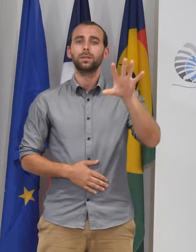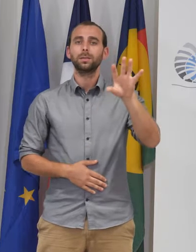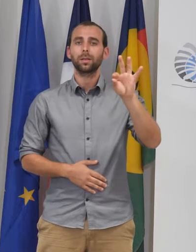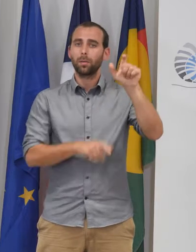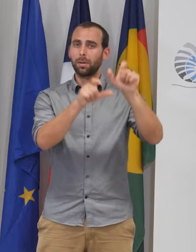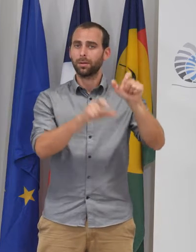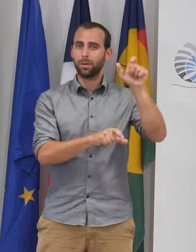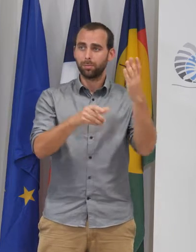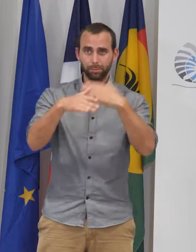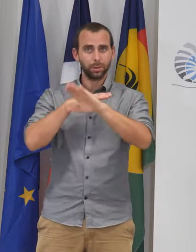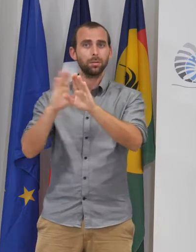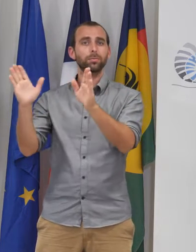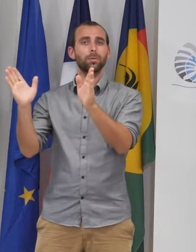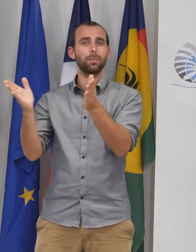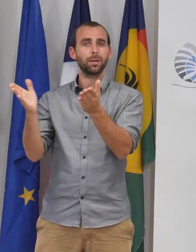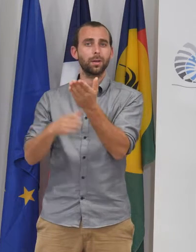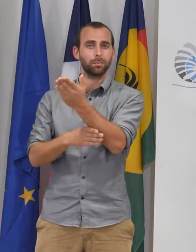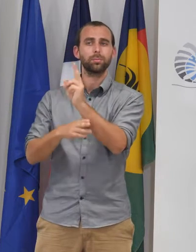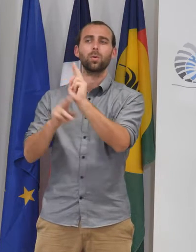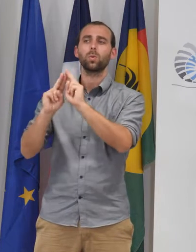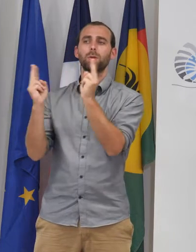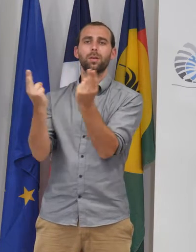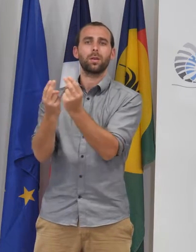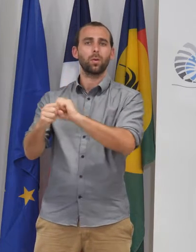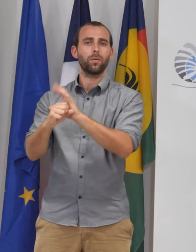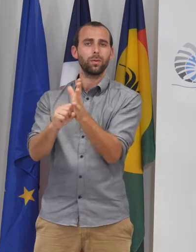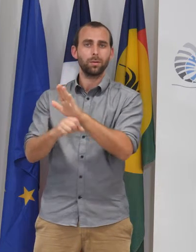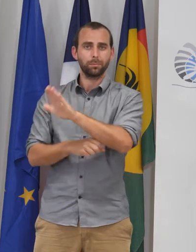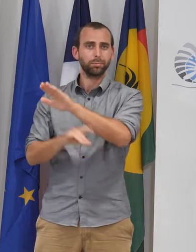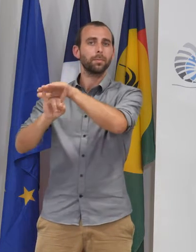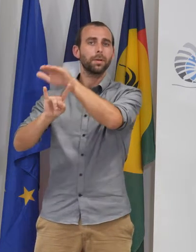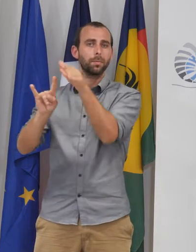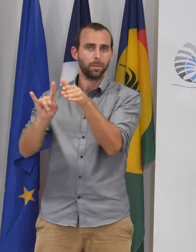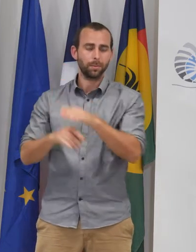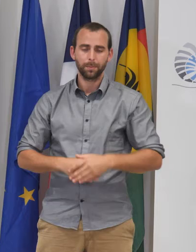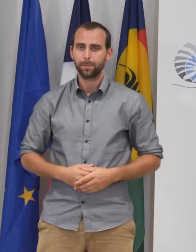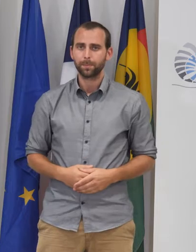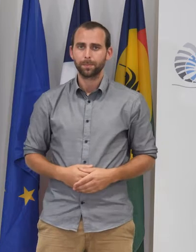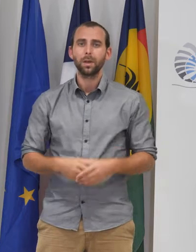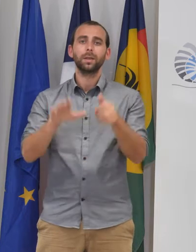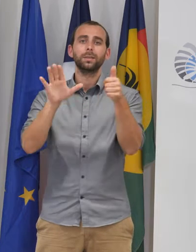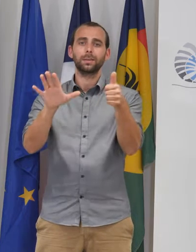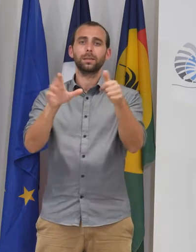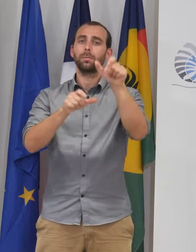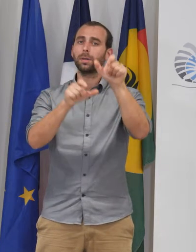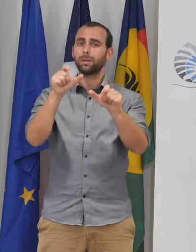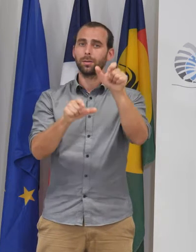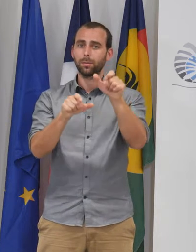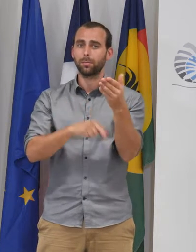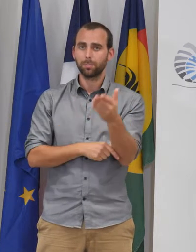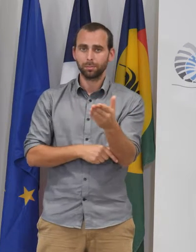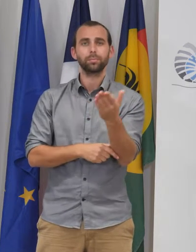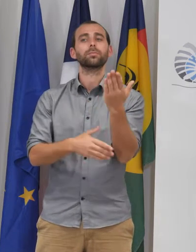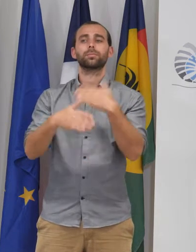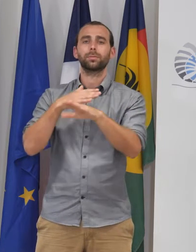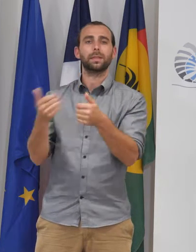50 personnes, sont hospitalisées à l'unité Covid-19 du Medipôle. Et 6 personnes